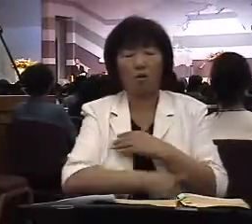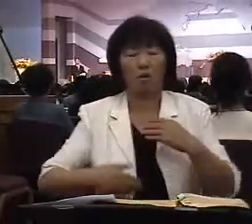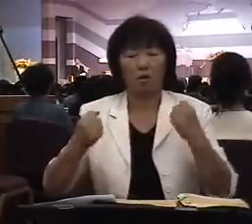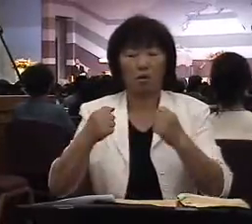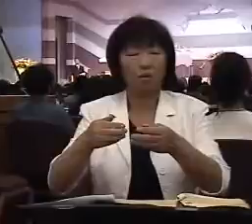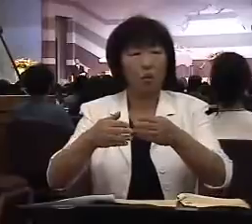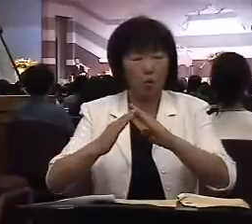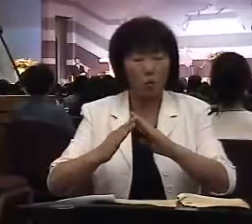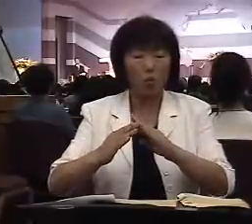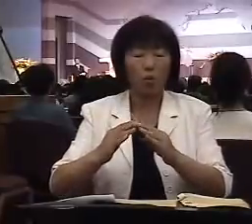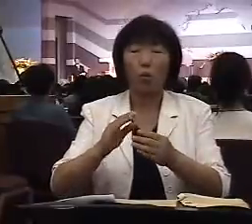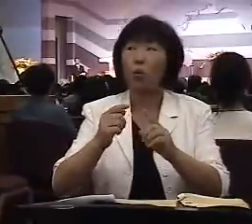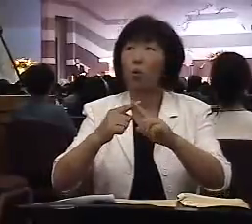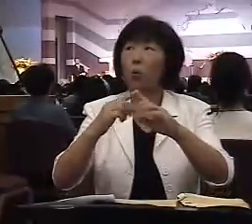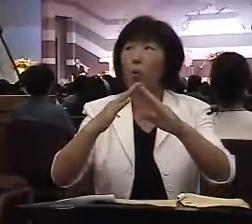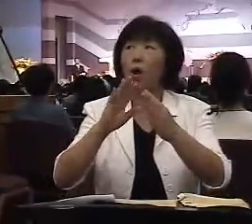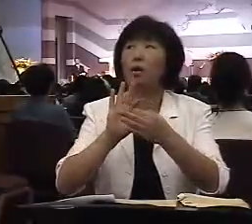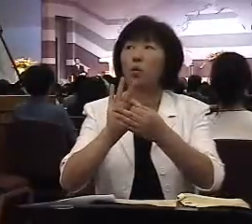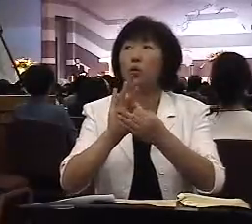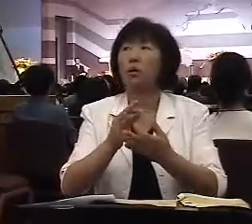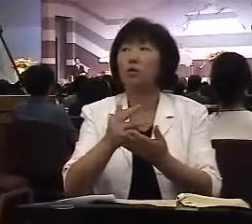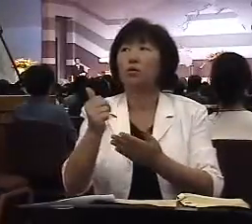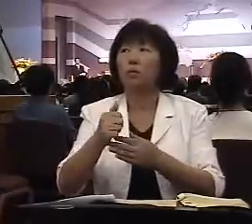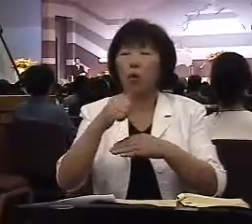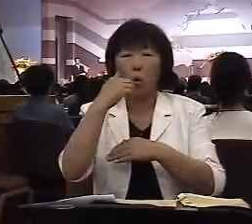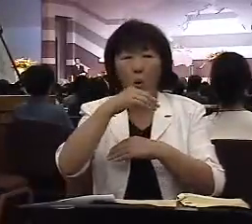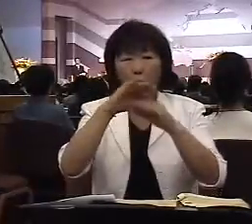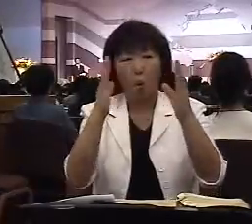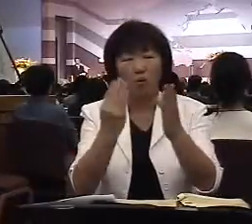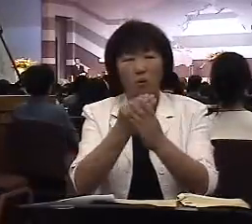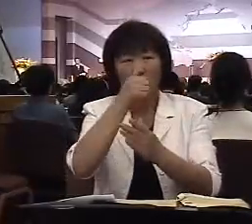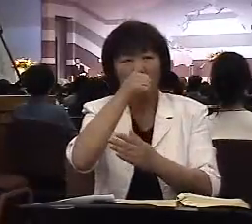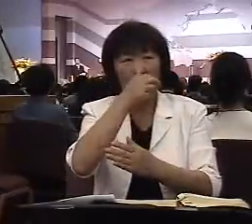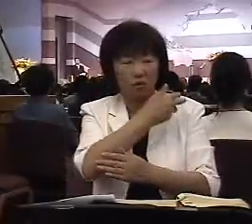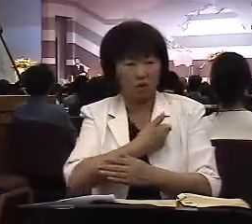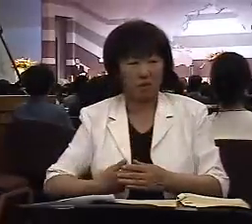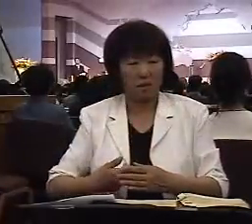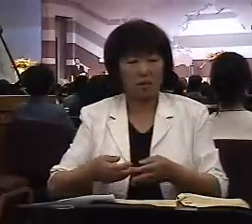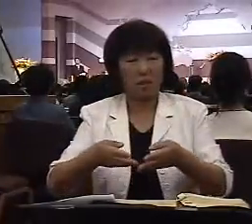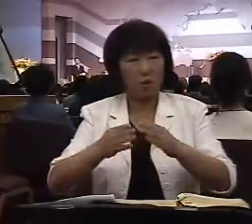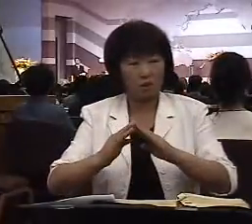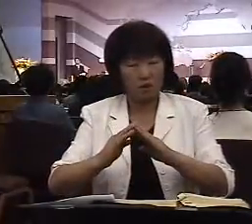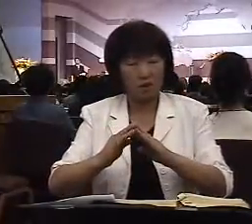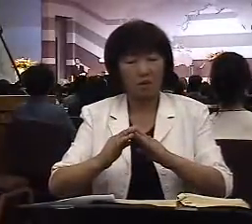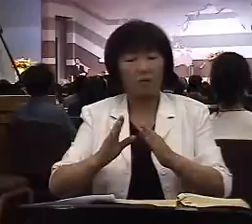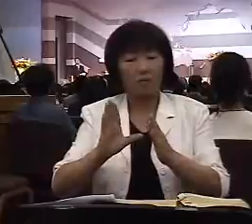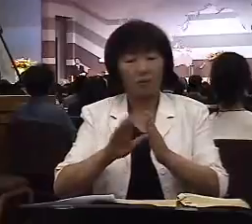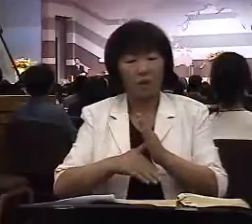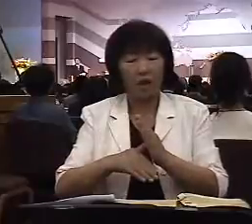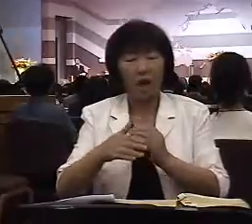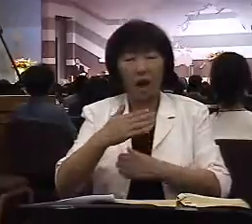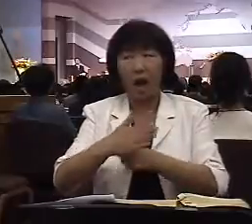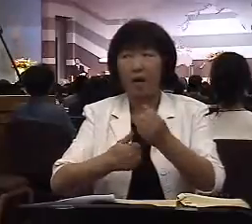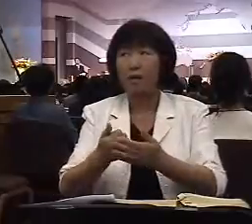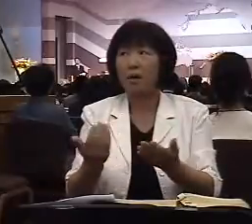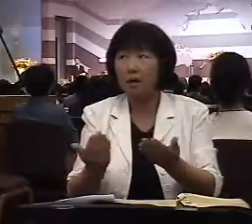세워지고 교회를 통해 주님의 그 온전한 제자들이 세워지는 것은 하나님의 전략이요 이